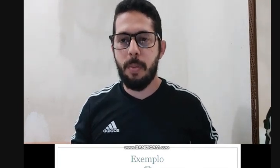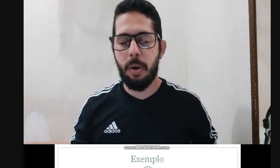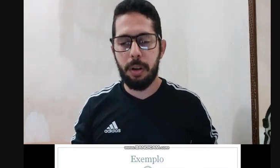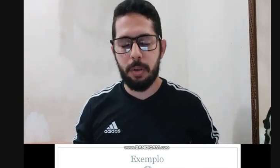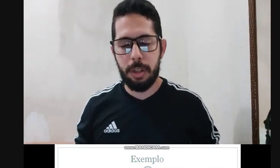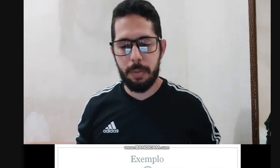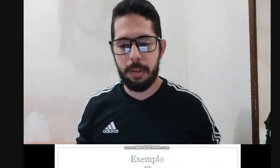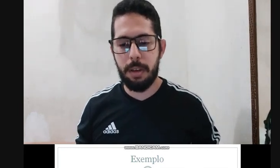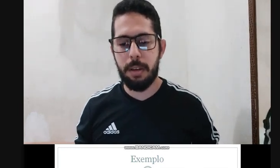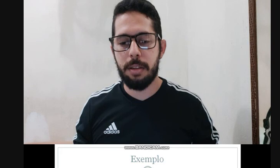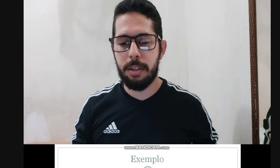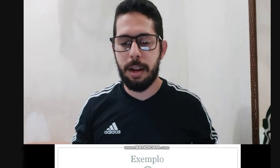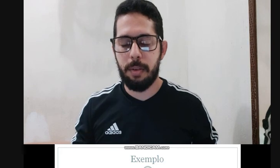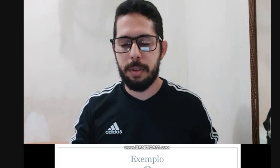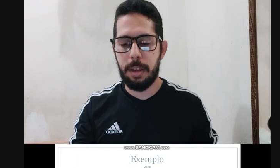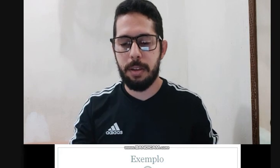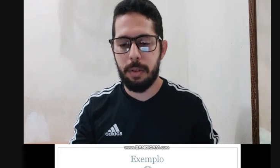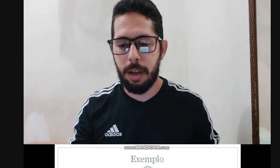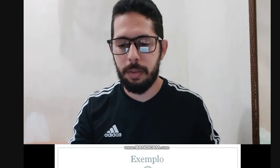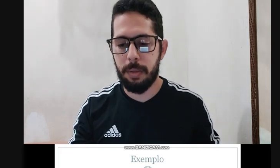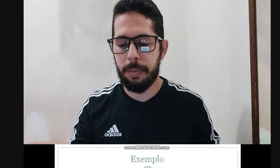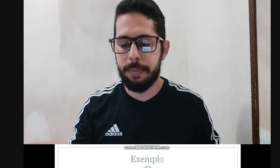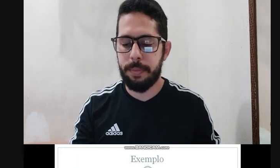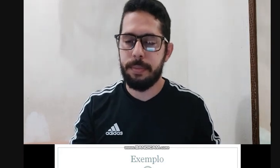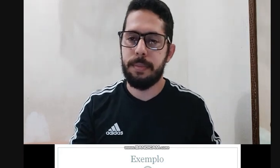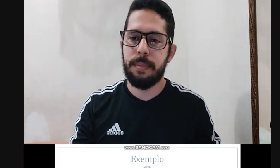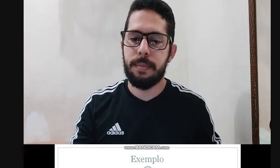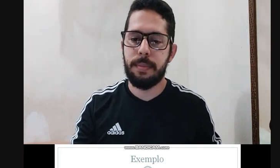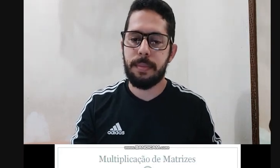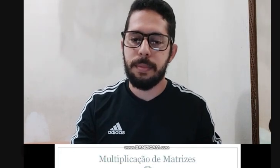posição é homóloga aos termos que geraram esse resultado.